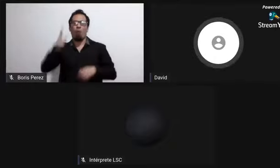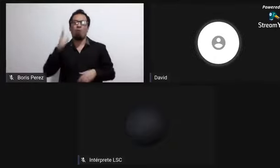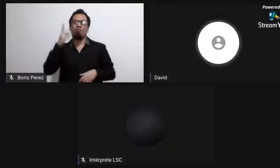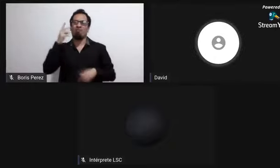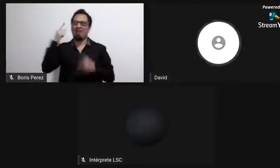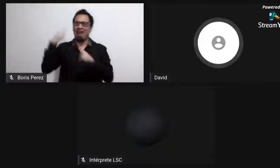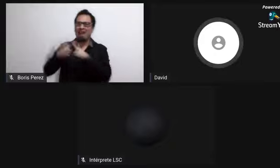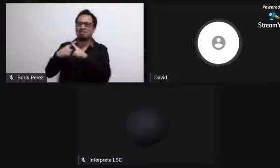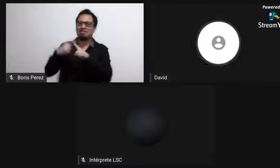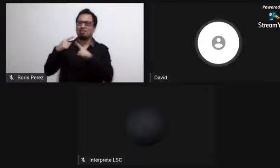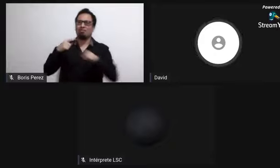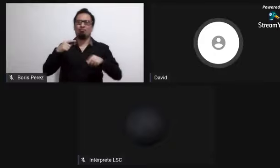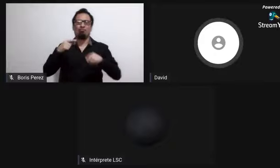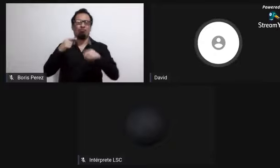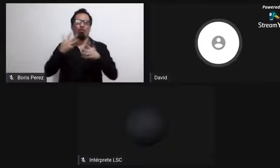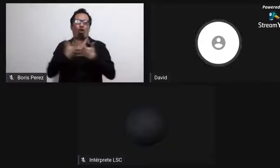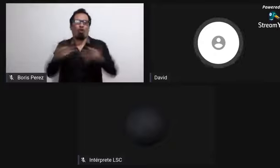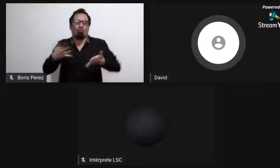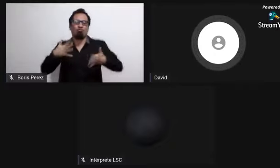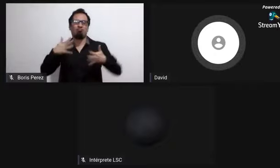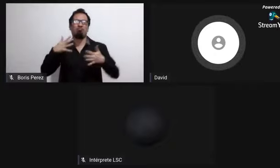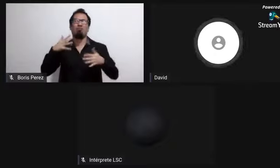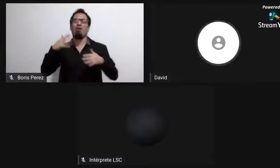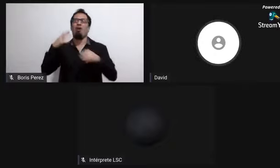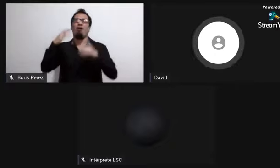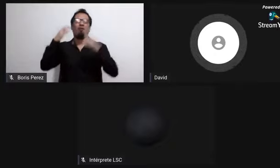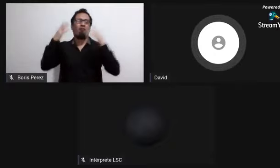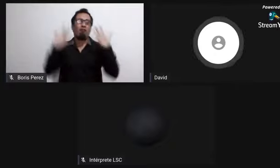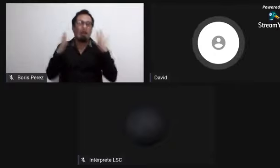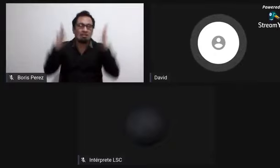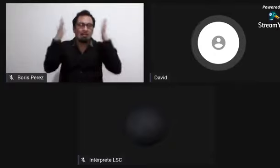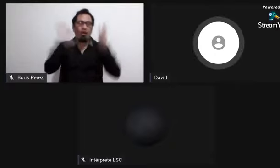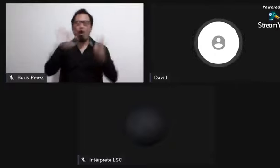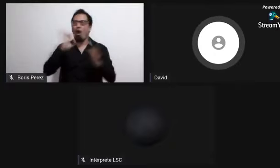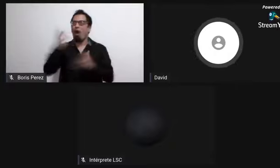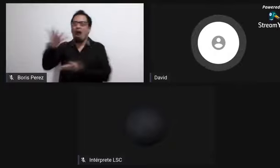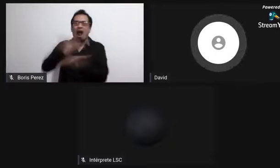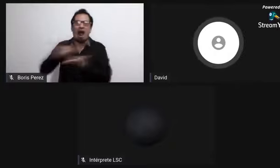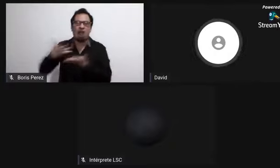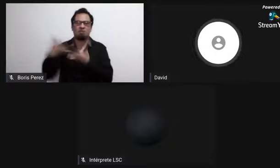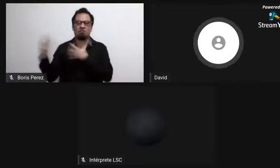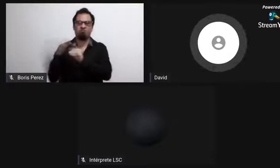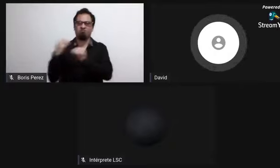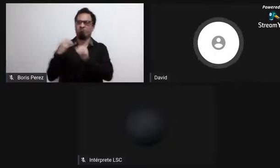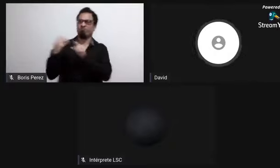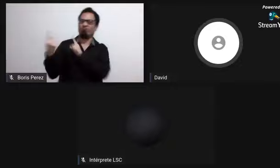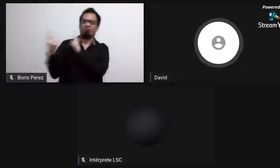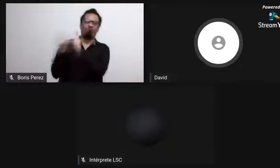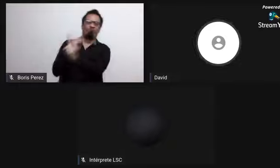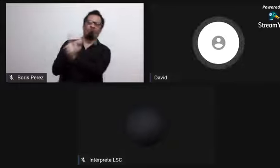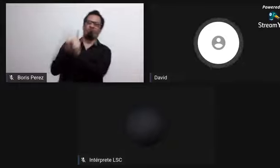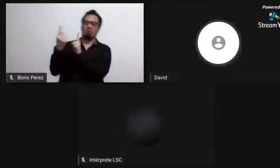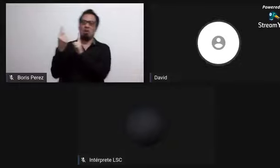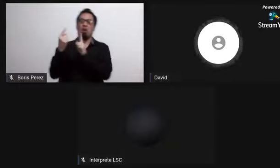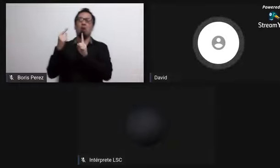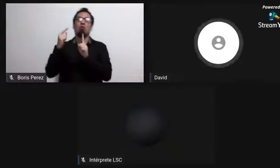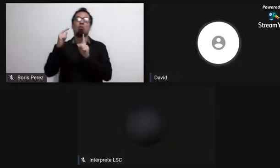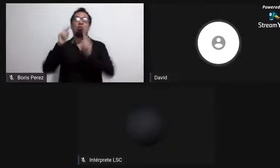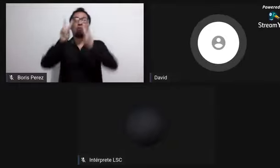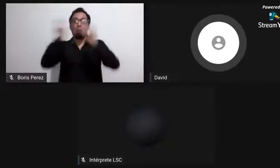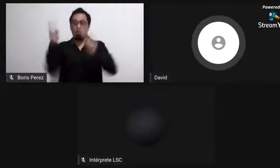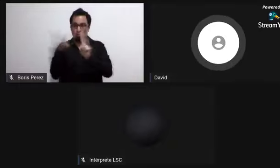alguna relación con el comandante Simón Bolívar, pues ya que él se interesaba mucho